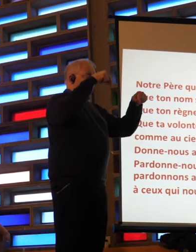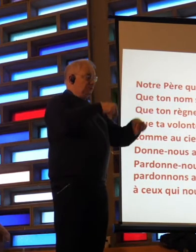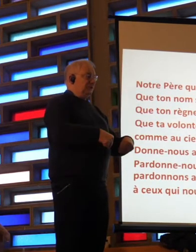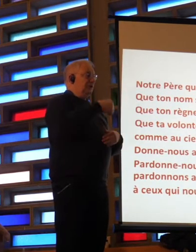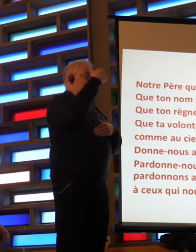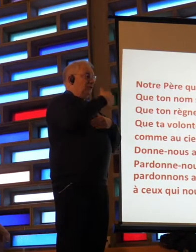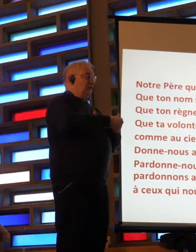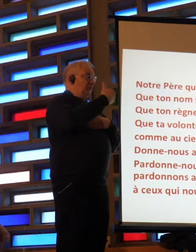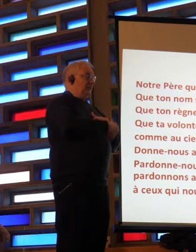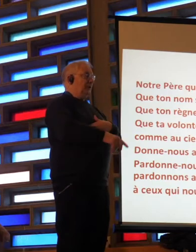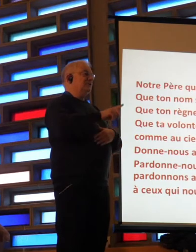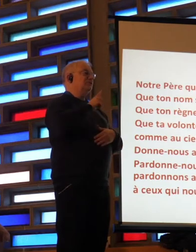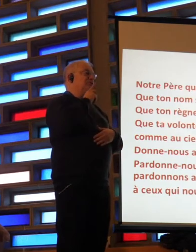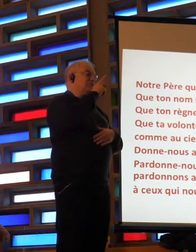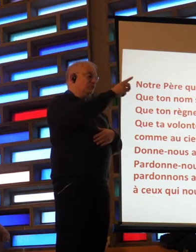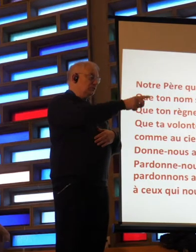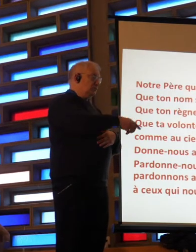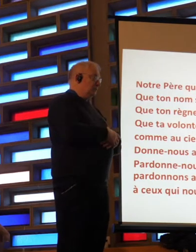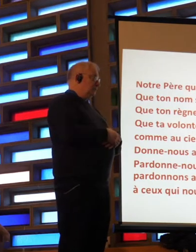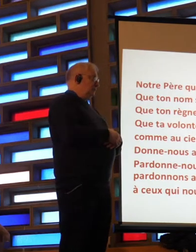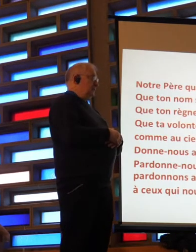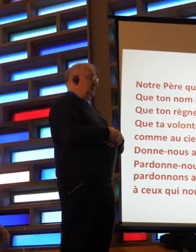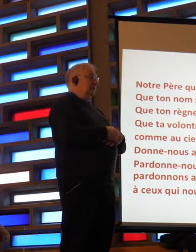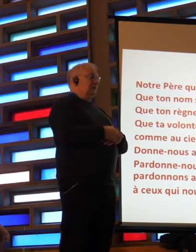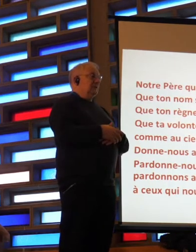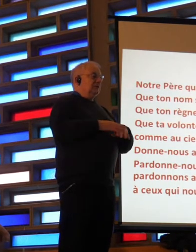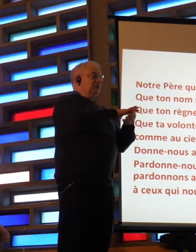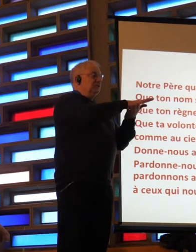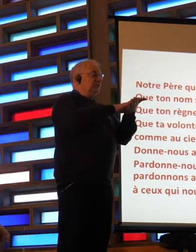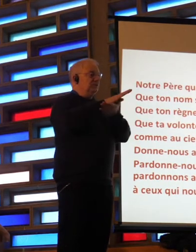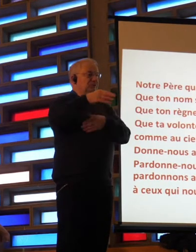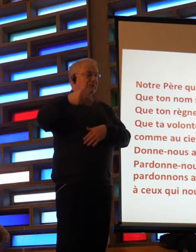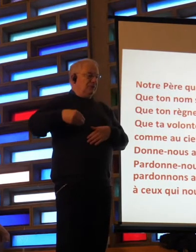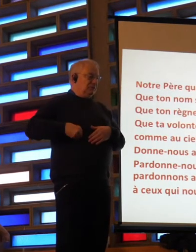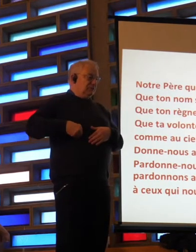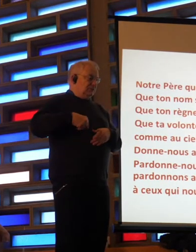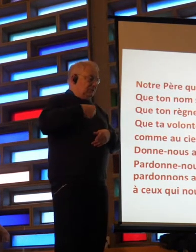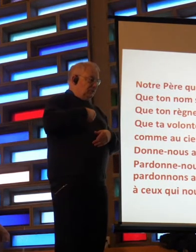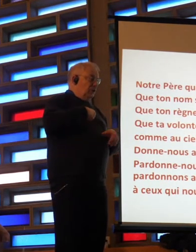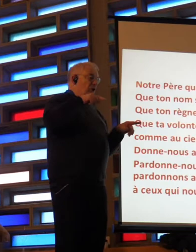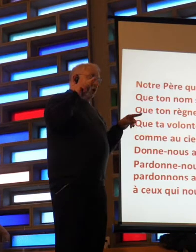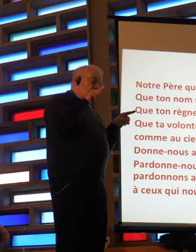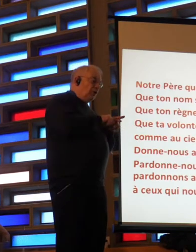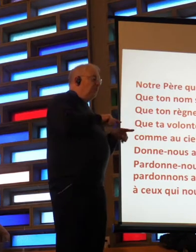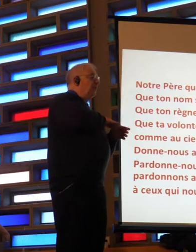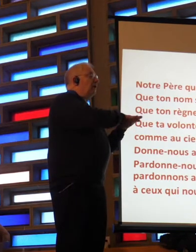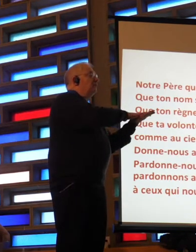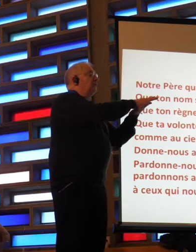aujourd'hui notre pain de ce jour. Pardonne-nous nos offenses, comme nous pardonnons